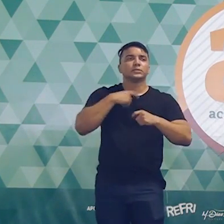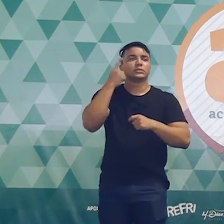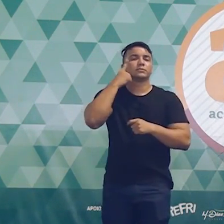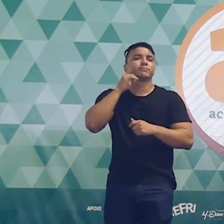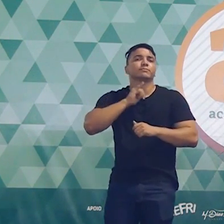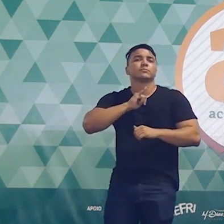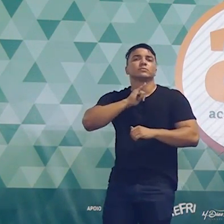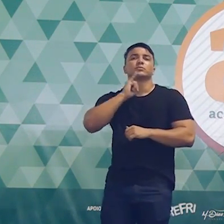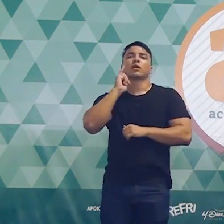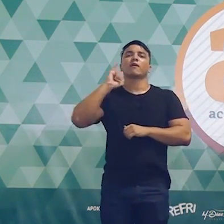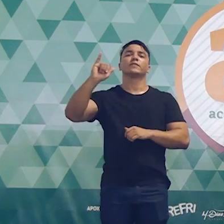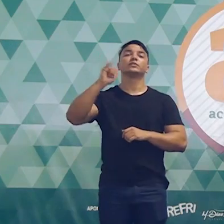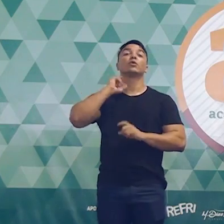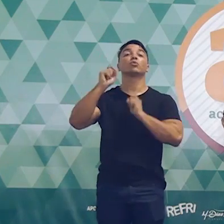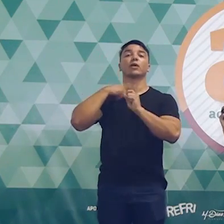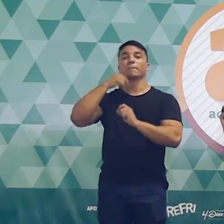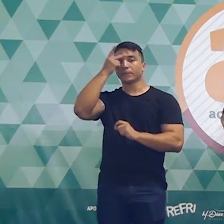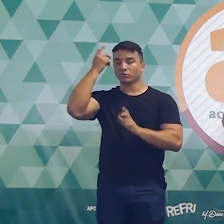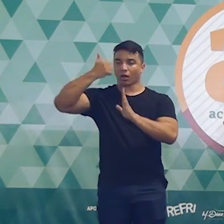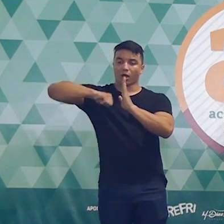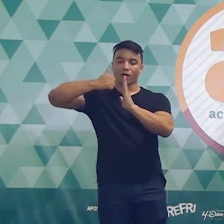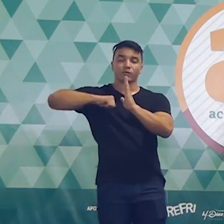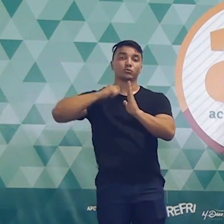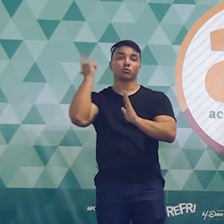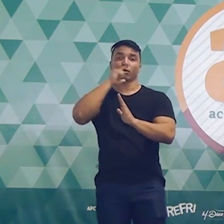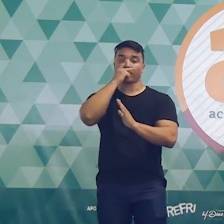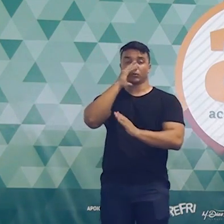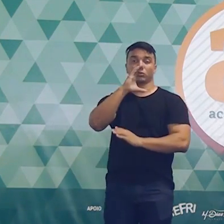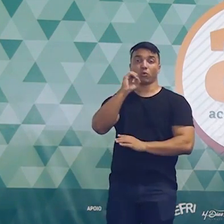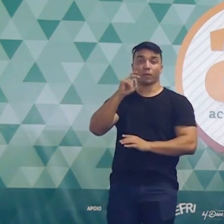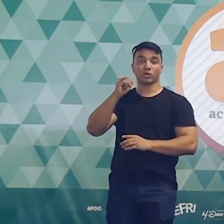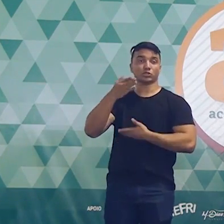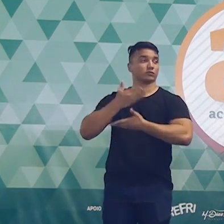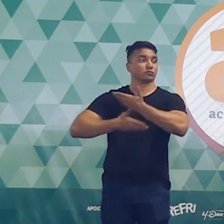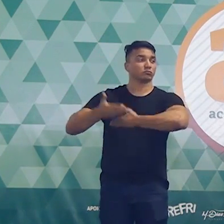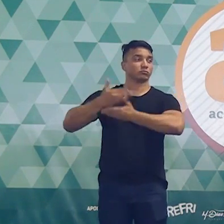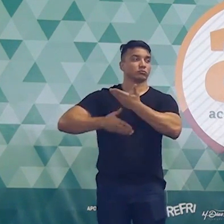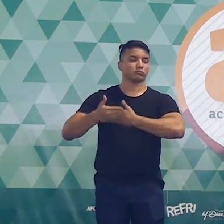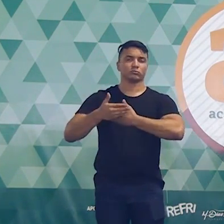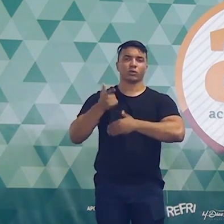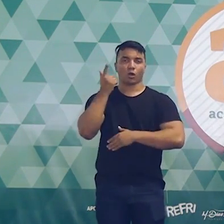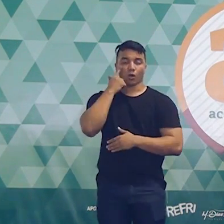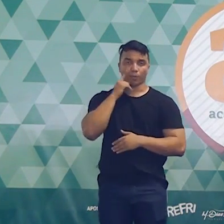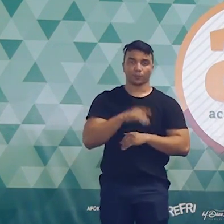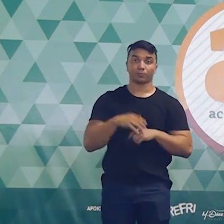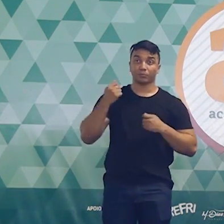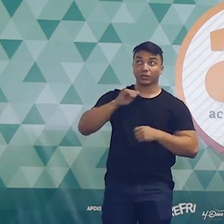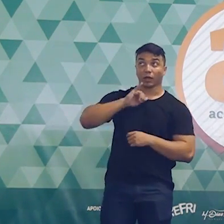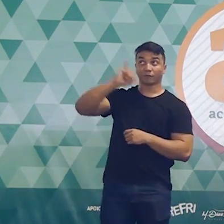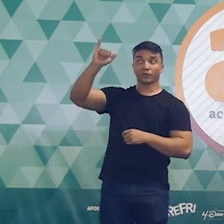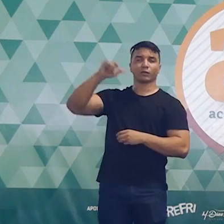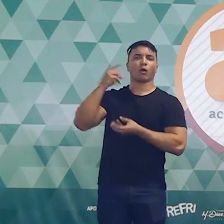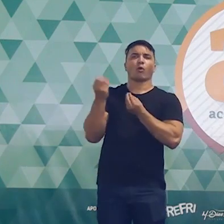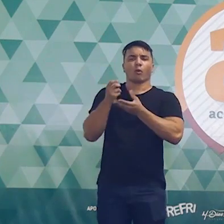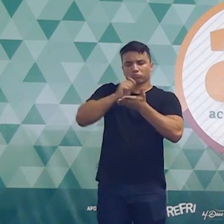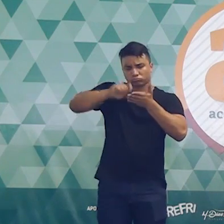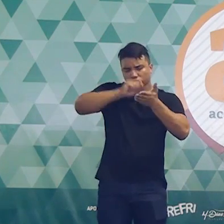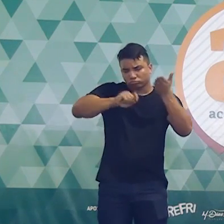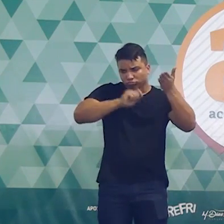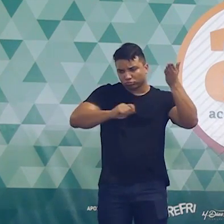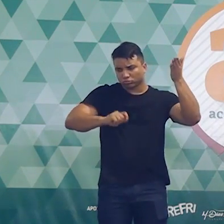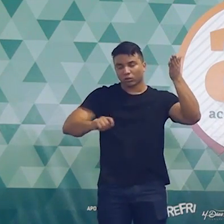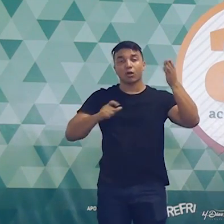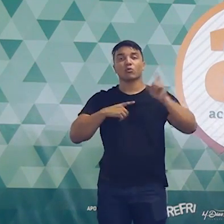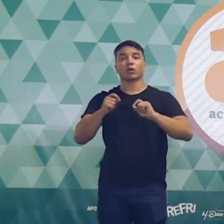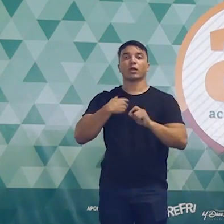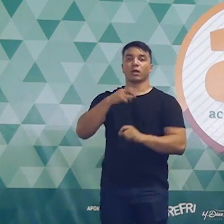sinalizar para o corretor que a gente tem um raciocínio cooperativo. Diz de novo, Diego, a gente tem que sinalizar para o corretor que